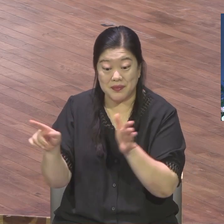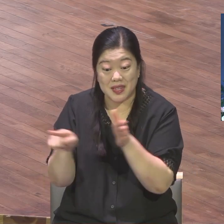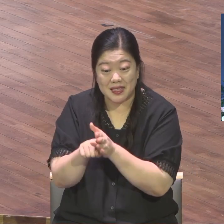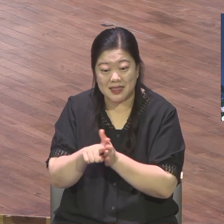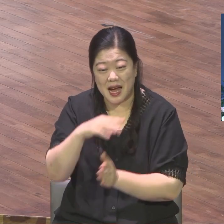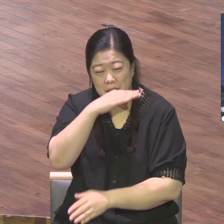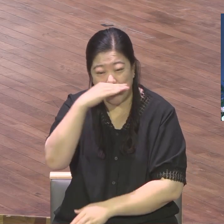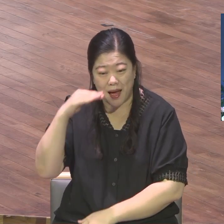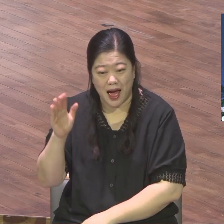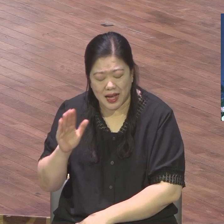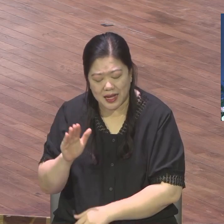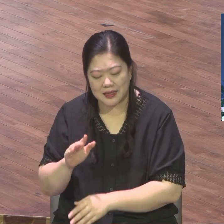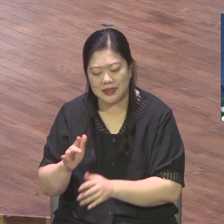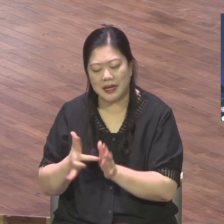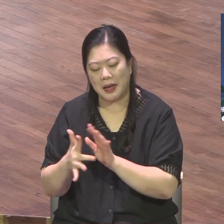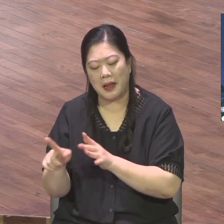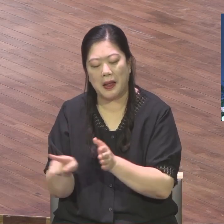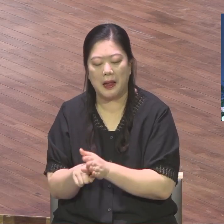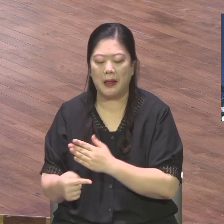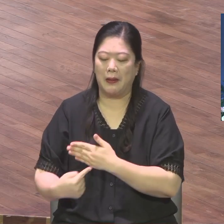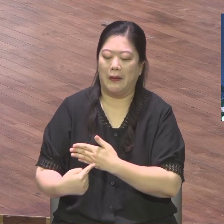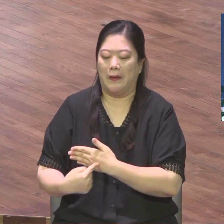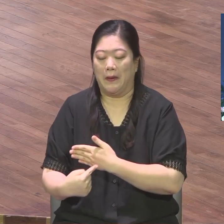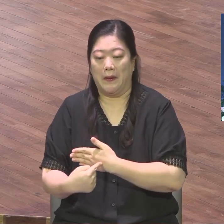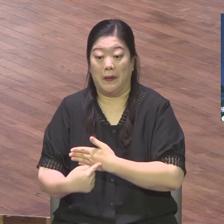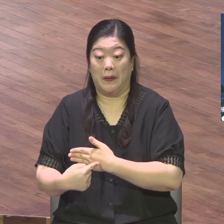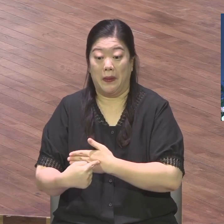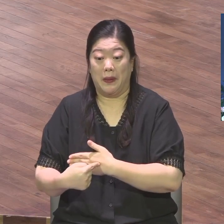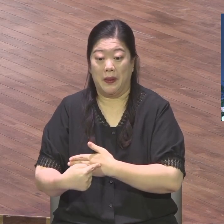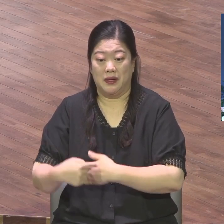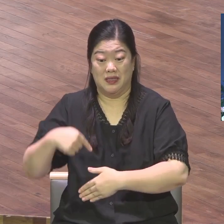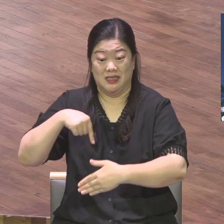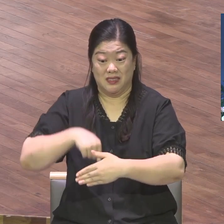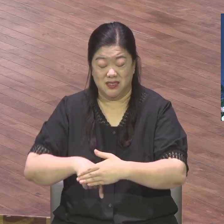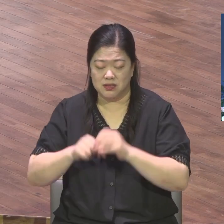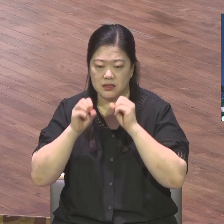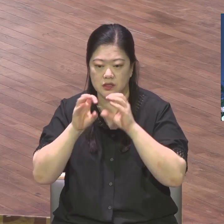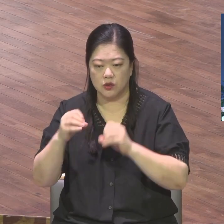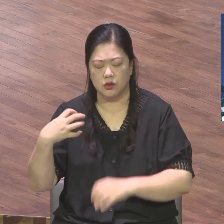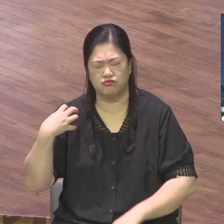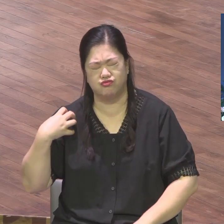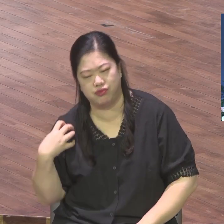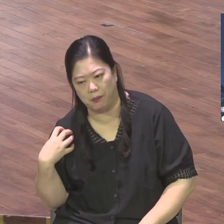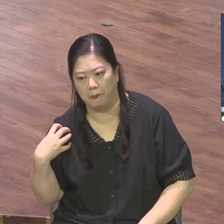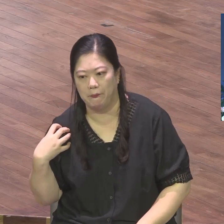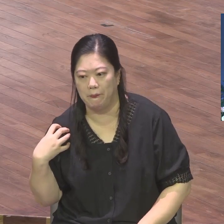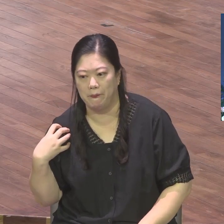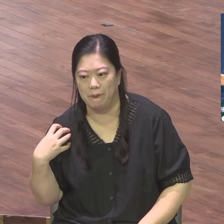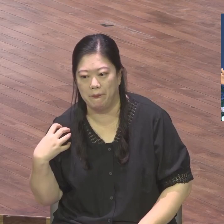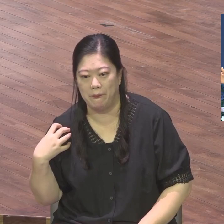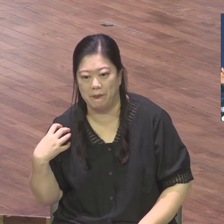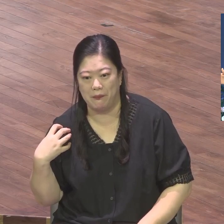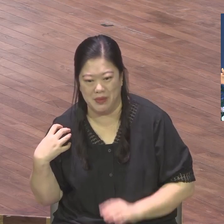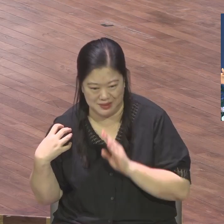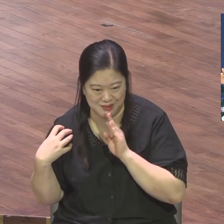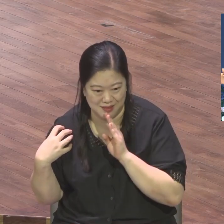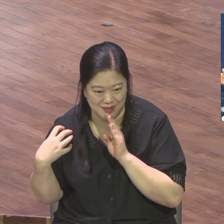문제도 엄청 많은데 무언도 뭐 다른 사람까지 뭐 나도 죽을 파인데 그렇게 평생